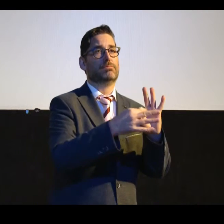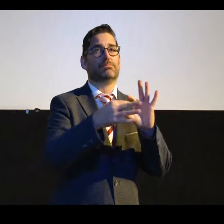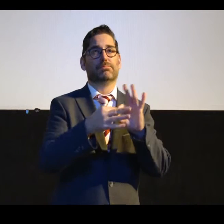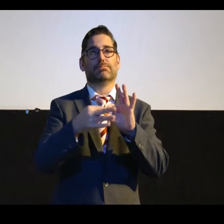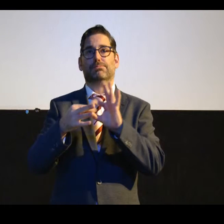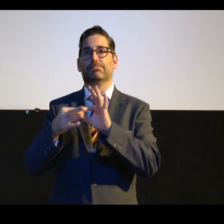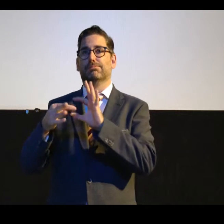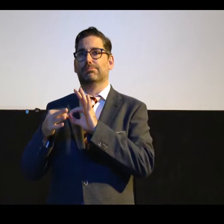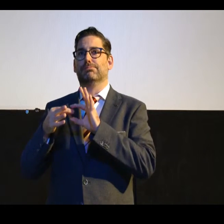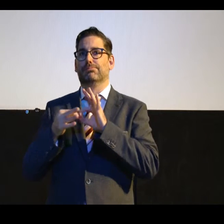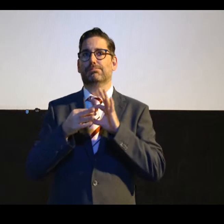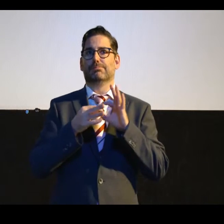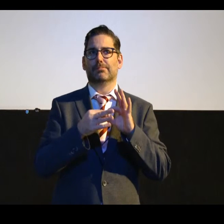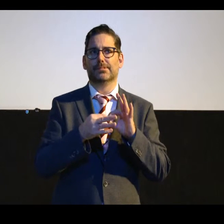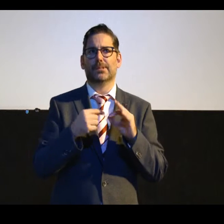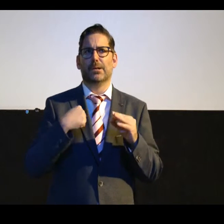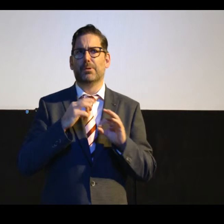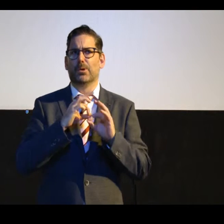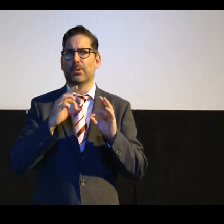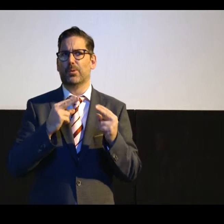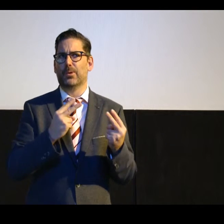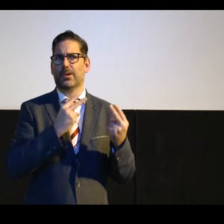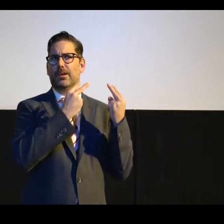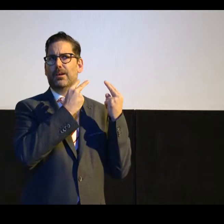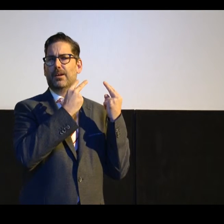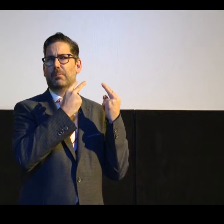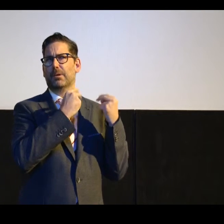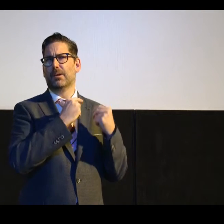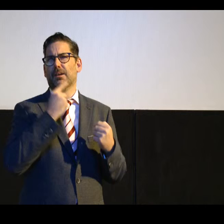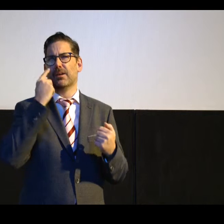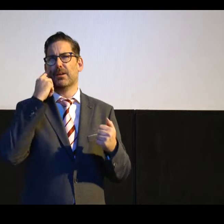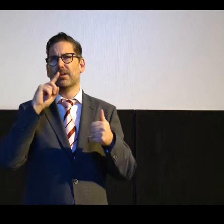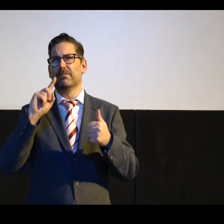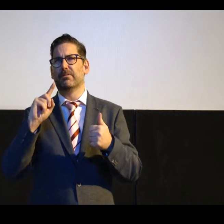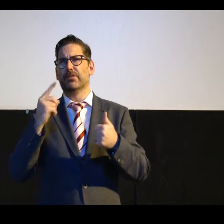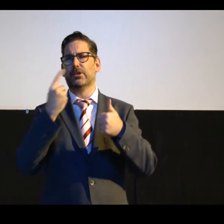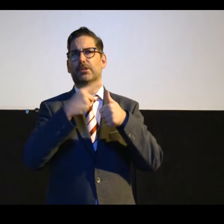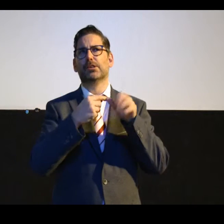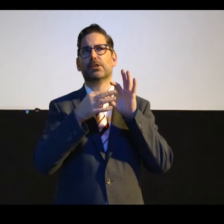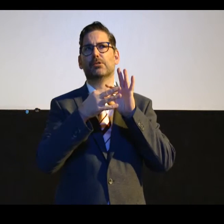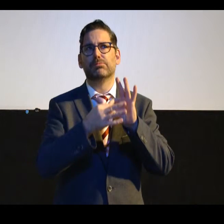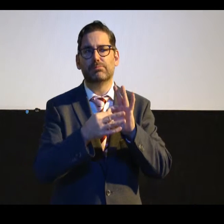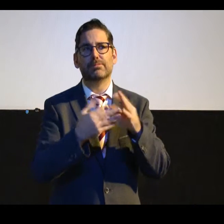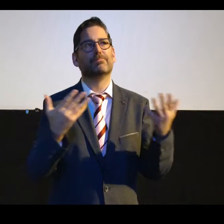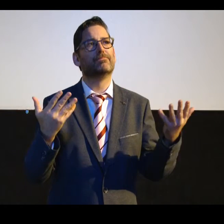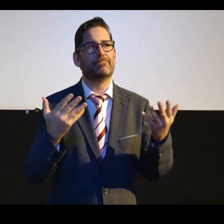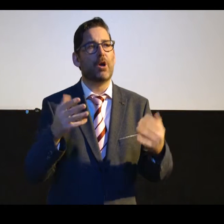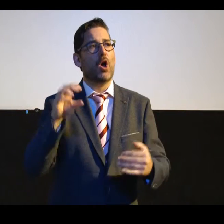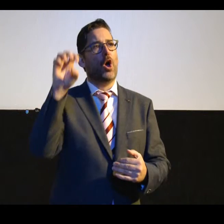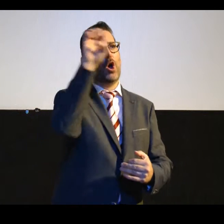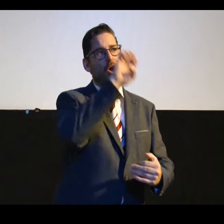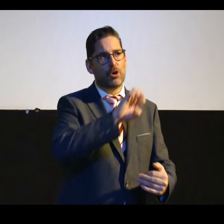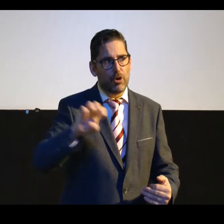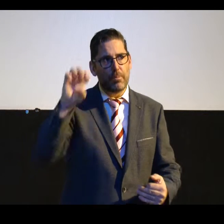La EUD no trabaja de manera aislada, sino que trabaja conjuntamente con otras entidades.